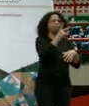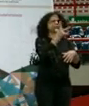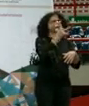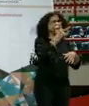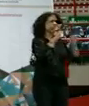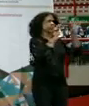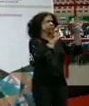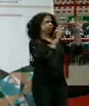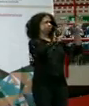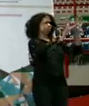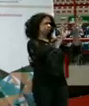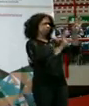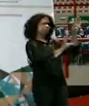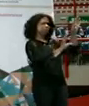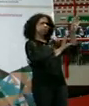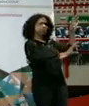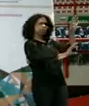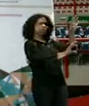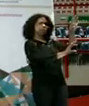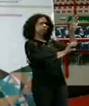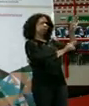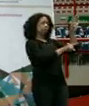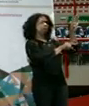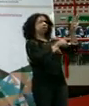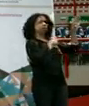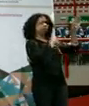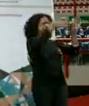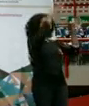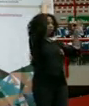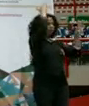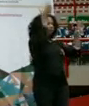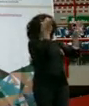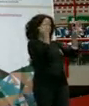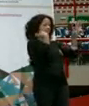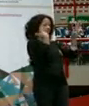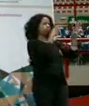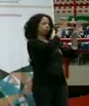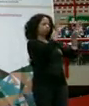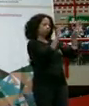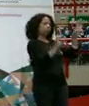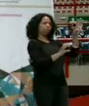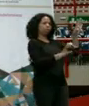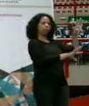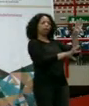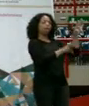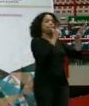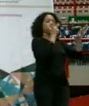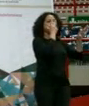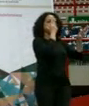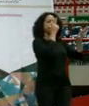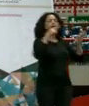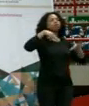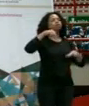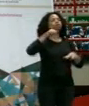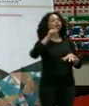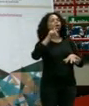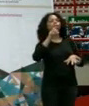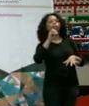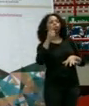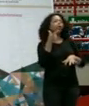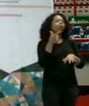Mar do Norte, aí Reino da Noruega, Reino da Suécia. Você pode ir ali por mar e não tem como Napoleão impedir esse tipo de comércio.